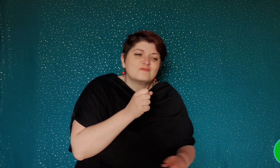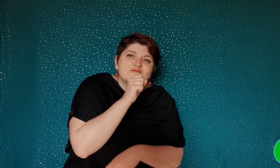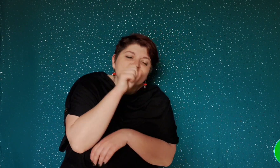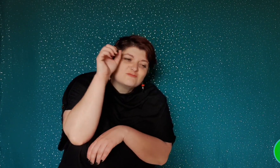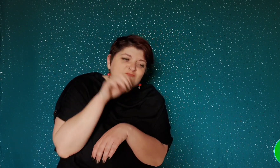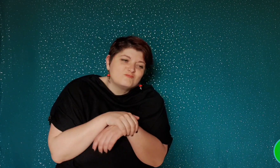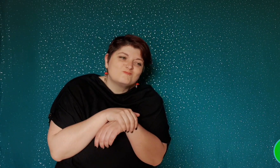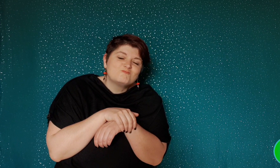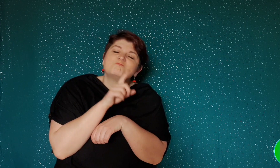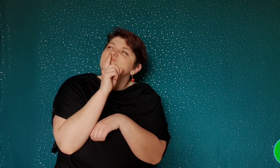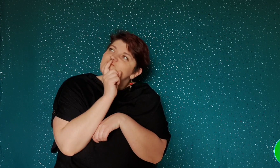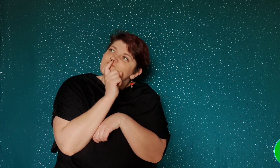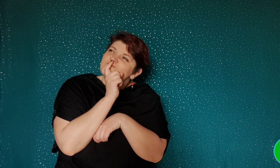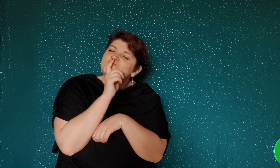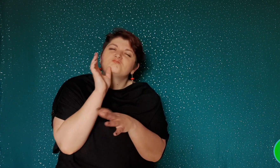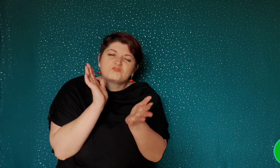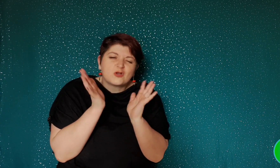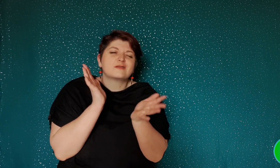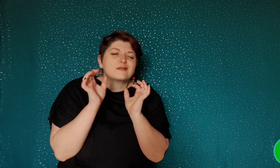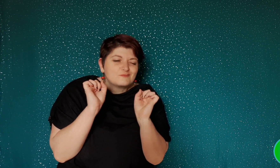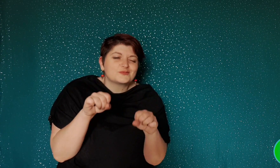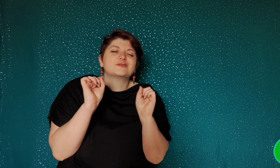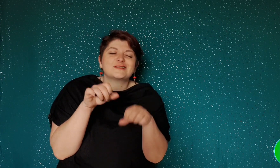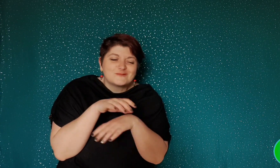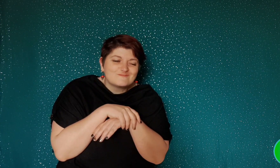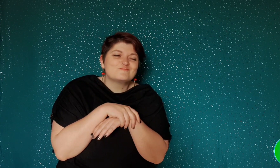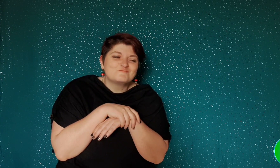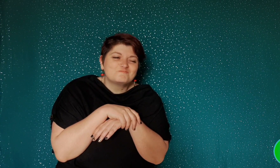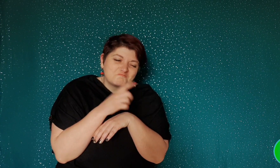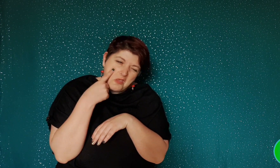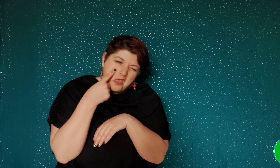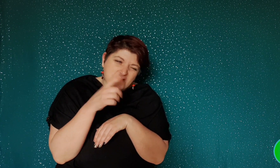Ça ne coûte rien d'aller voir.